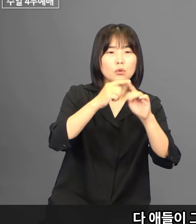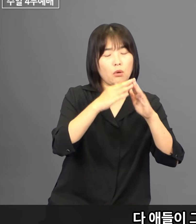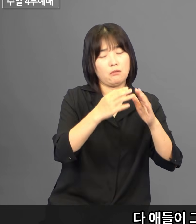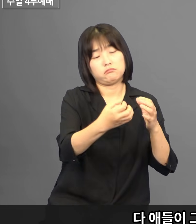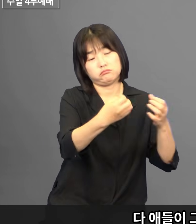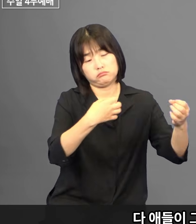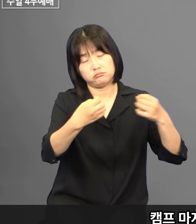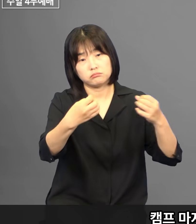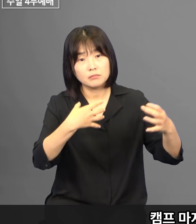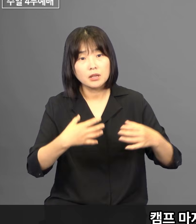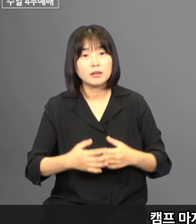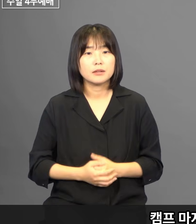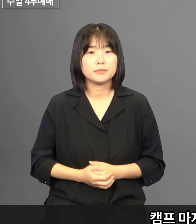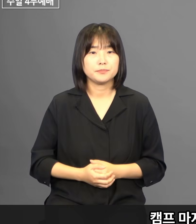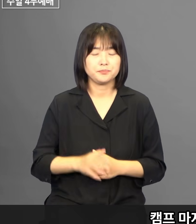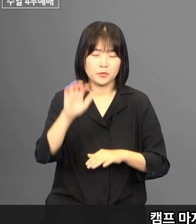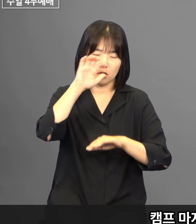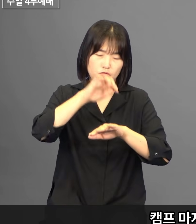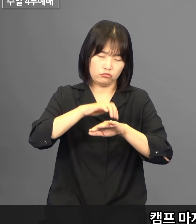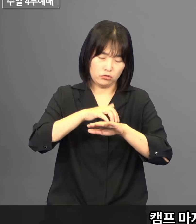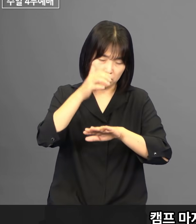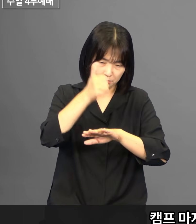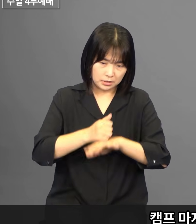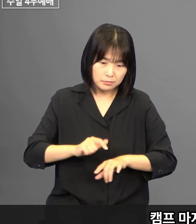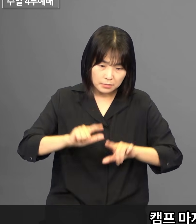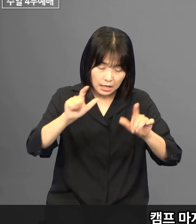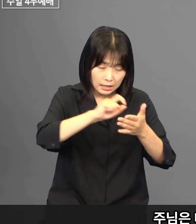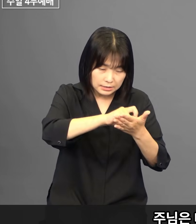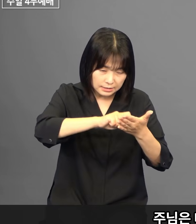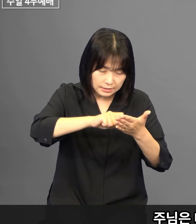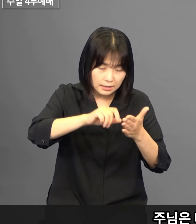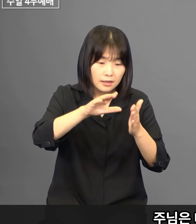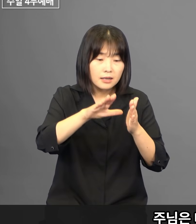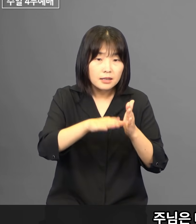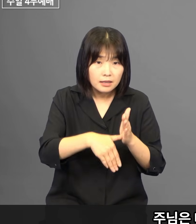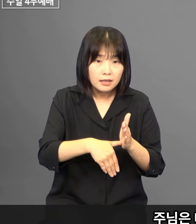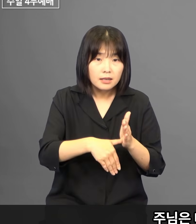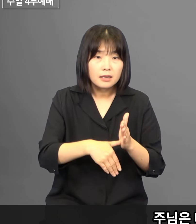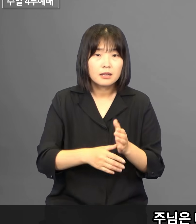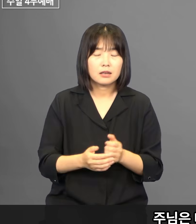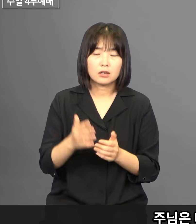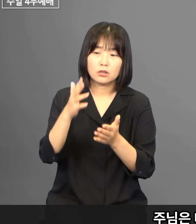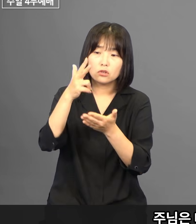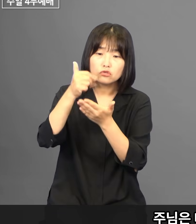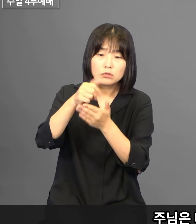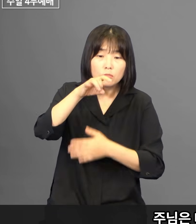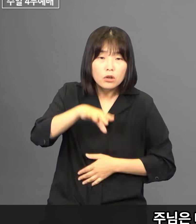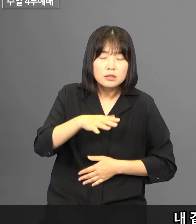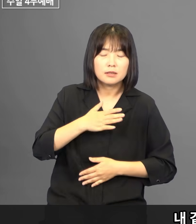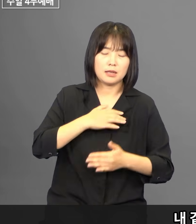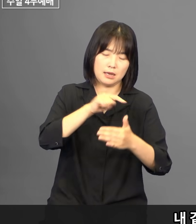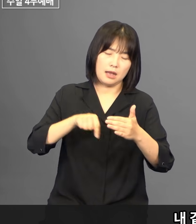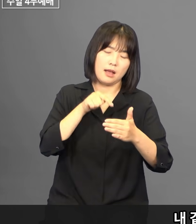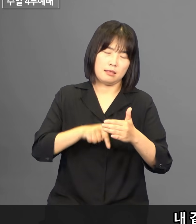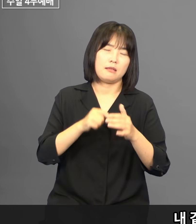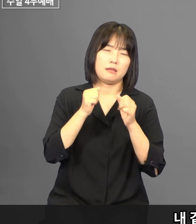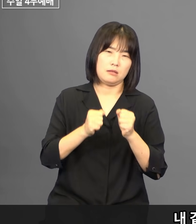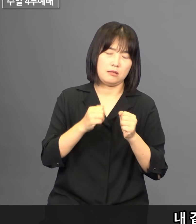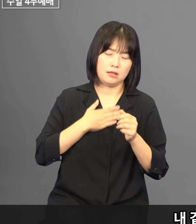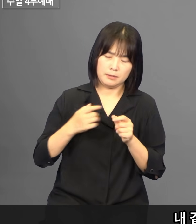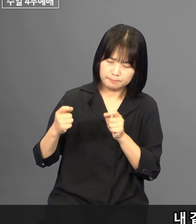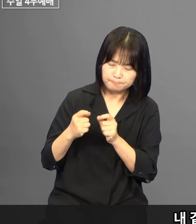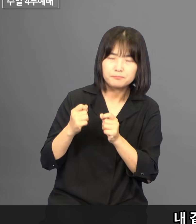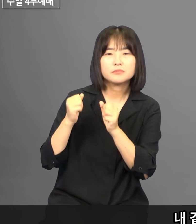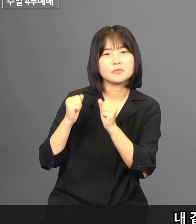했어요. 캠프 마지막 날 일기 쓸 때 주님은 내 안에 계십니다, 내 곁에